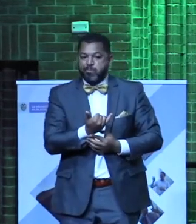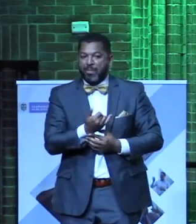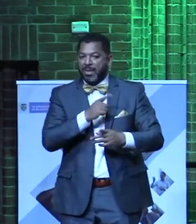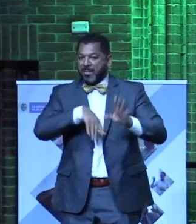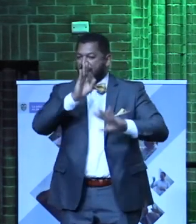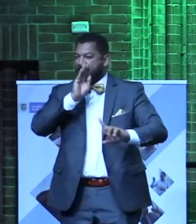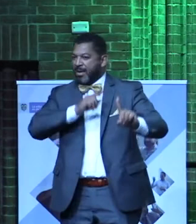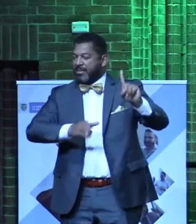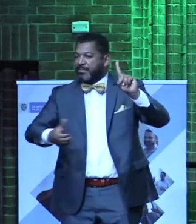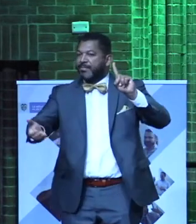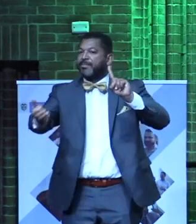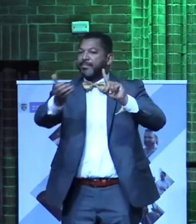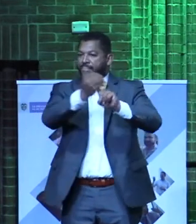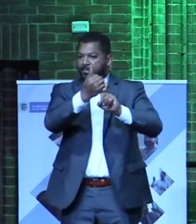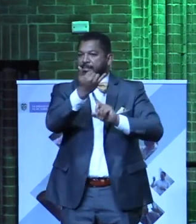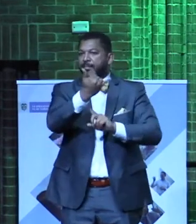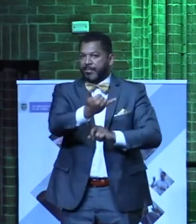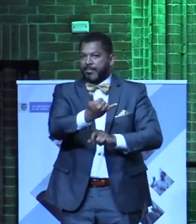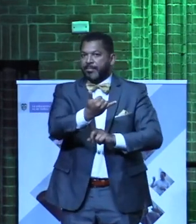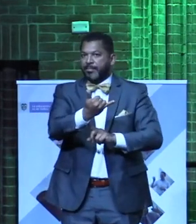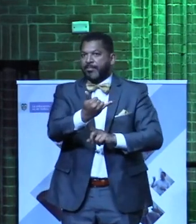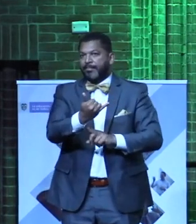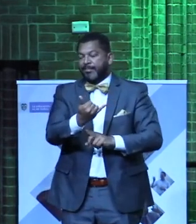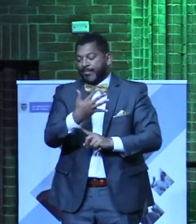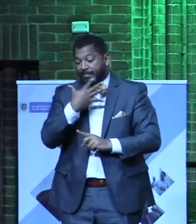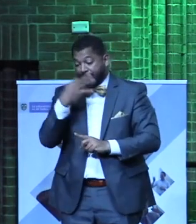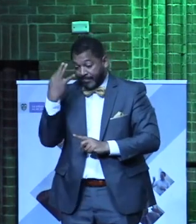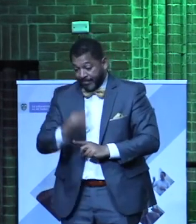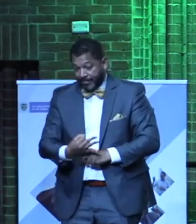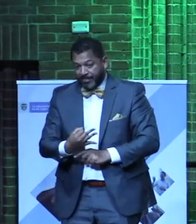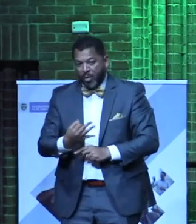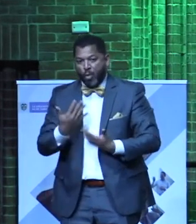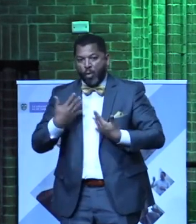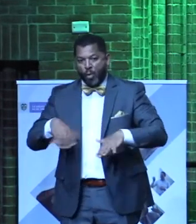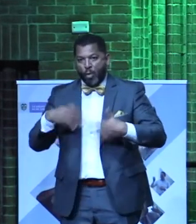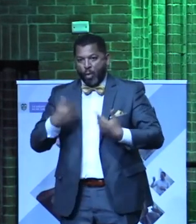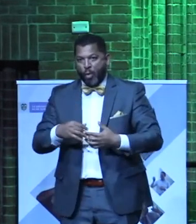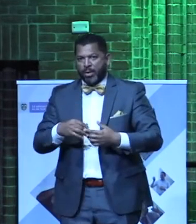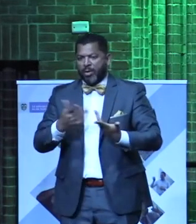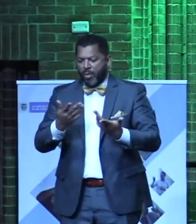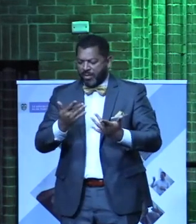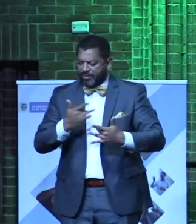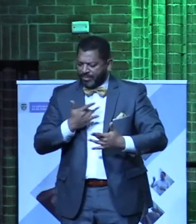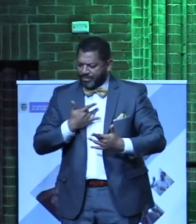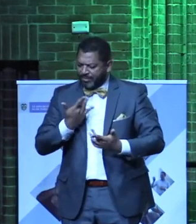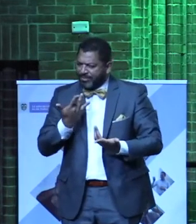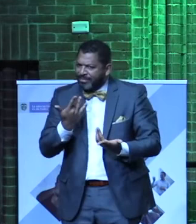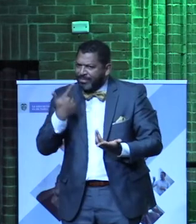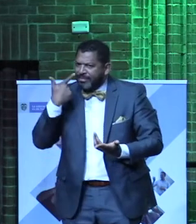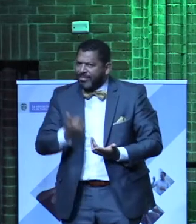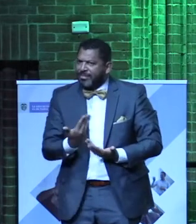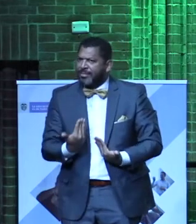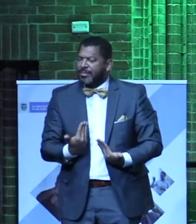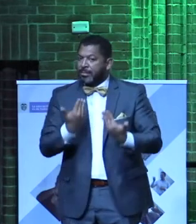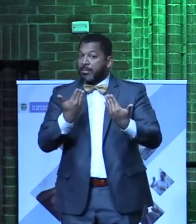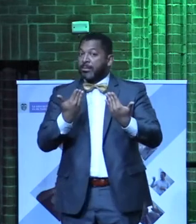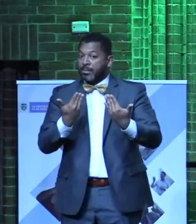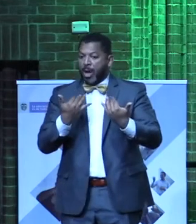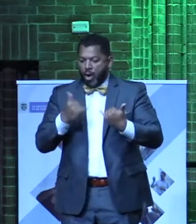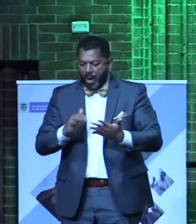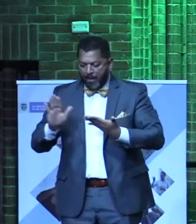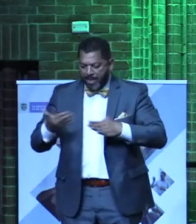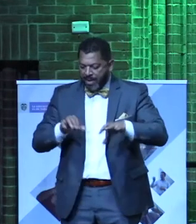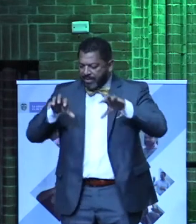logro. Nos sentimos, la respuesta ha sido importante. En este momento hemos recibido planes